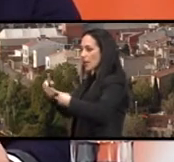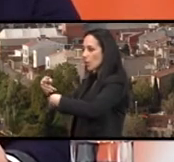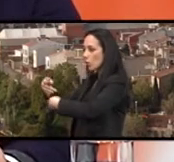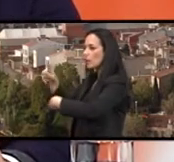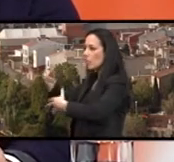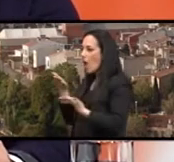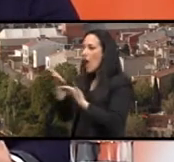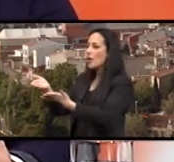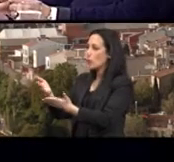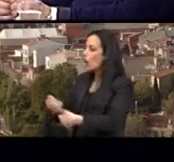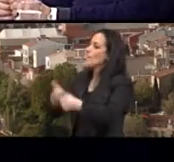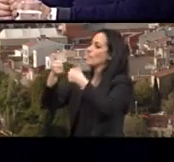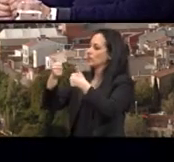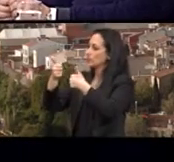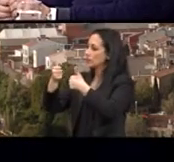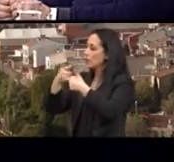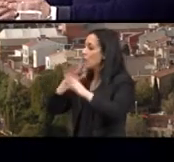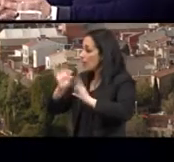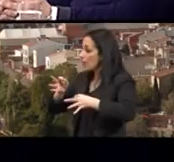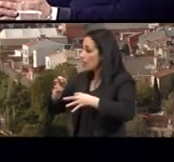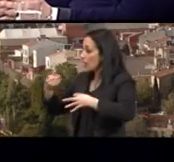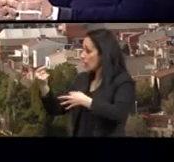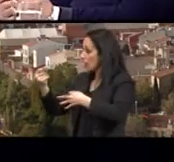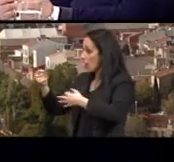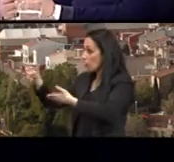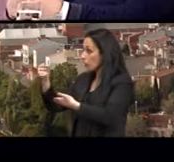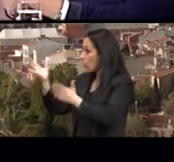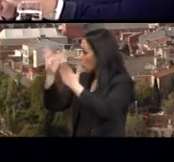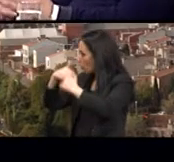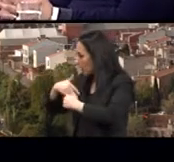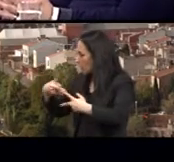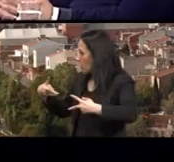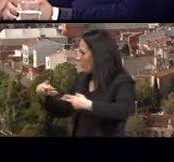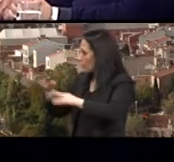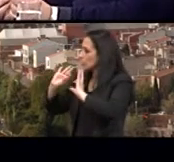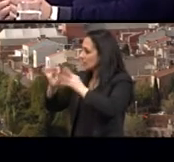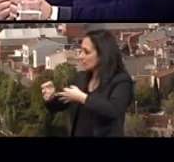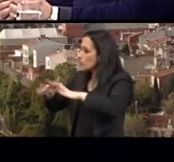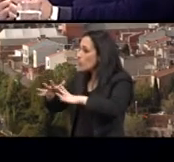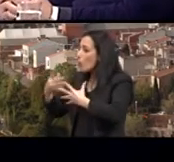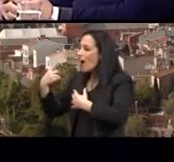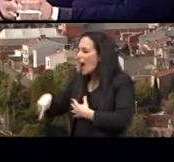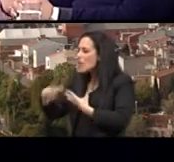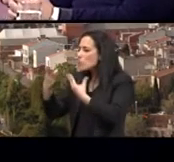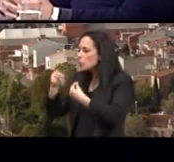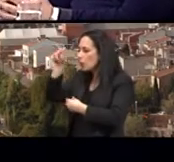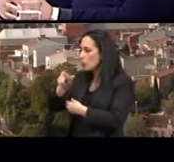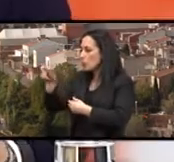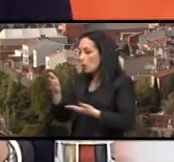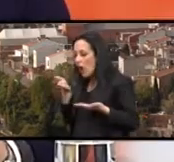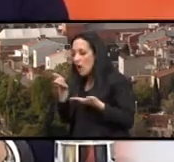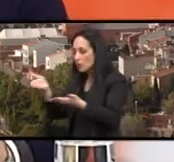els diners, ens han retallat totes les ajudes, però és veritat que tenim molta gent que ens ajuda, no? I ens ajuda